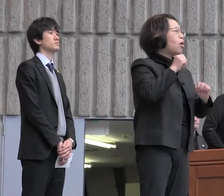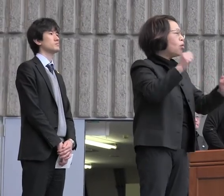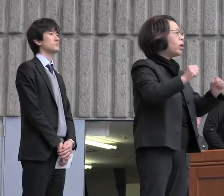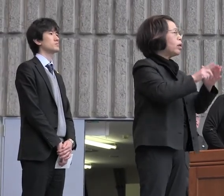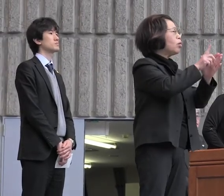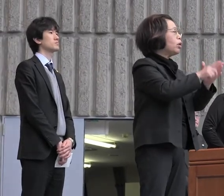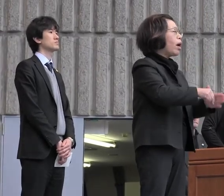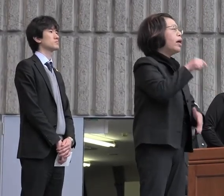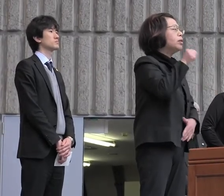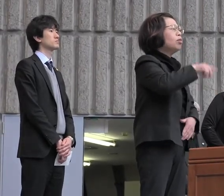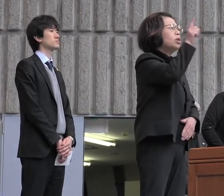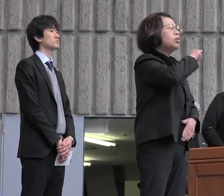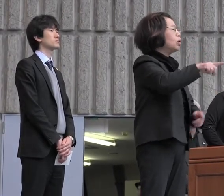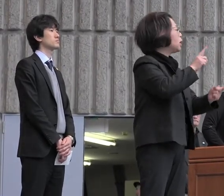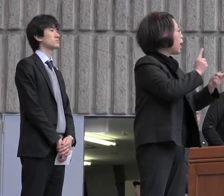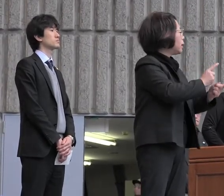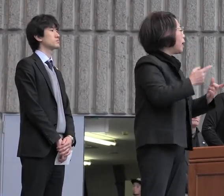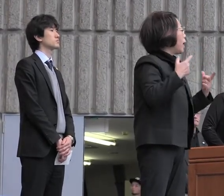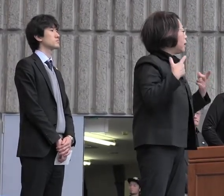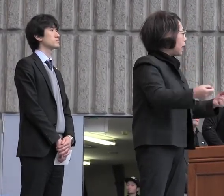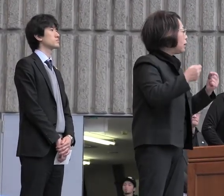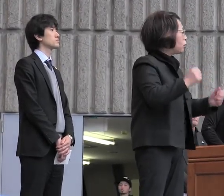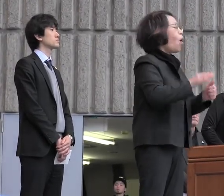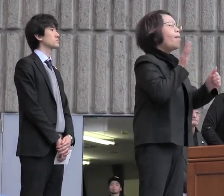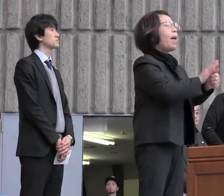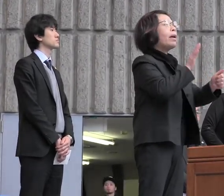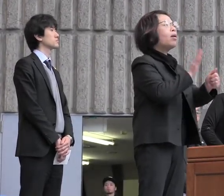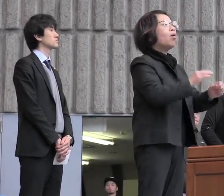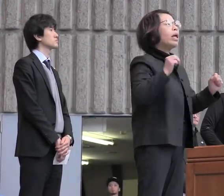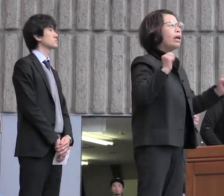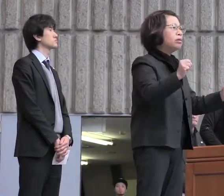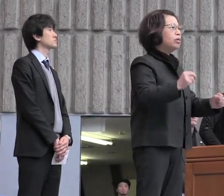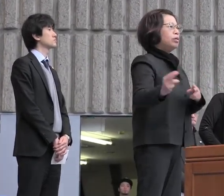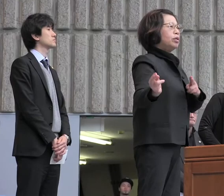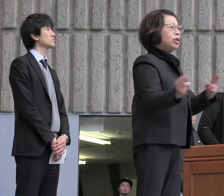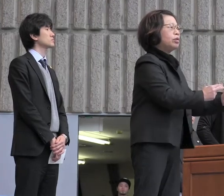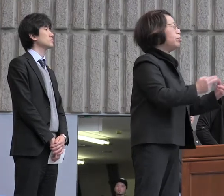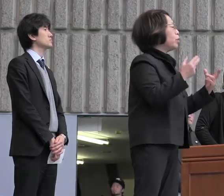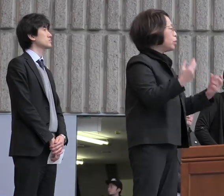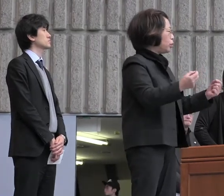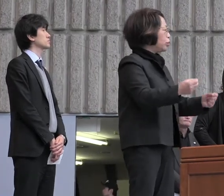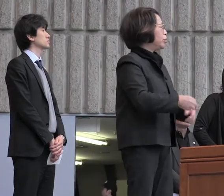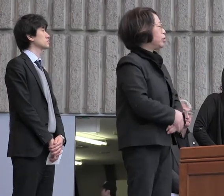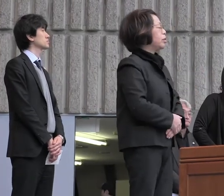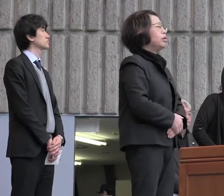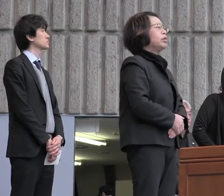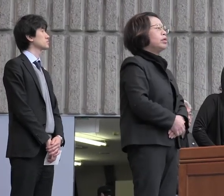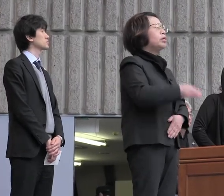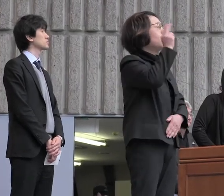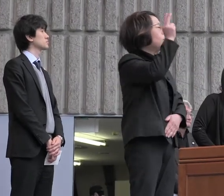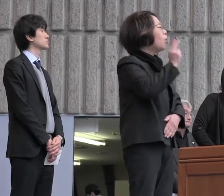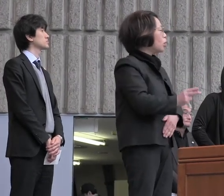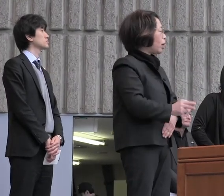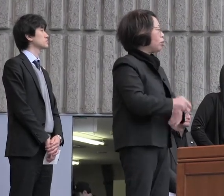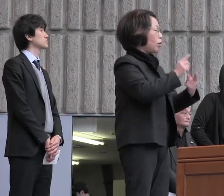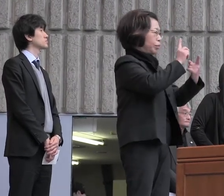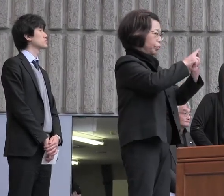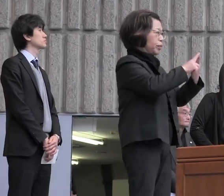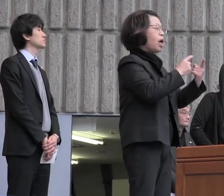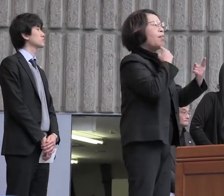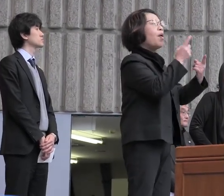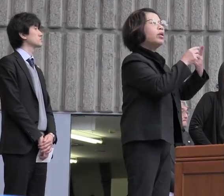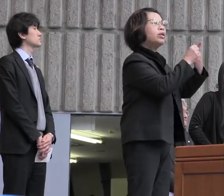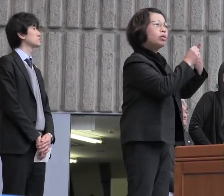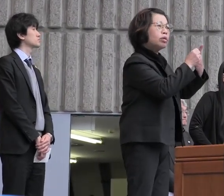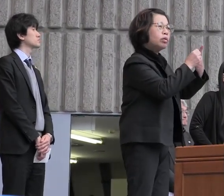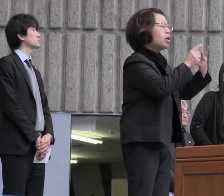ですね、その人に対してちゃんと弁護をする、そういった準備を整える、そういった、こと。そしてもう一